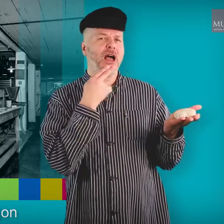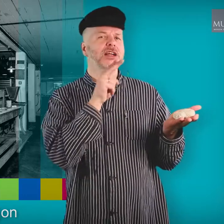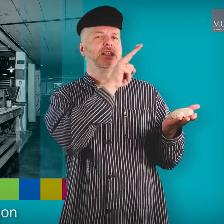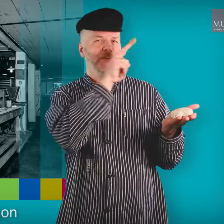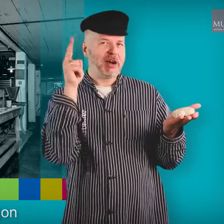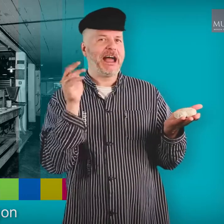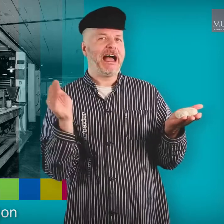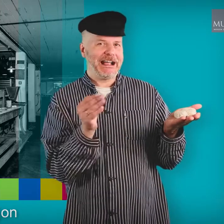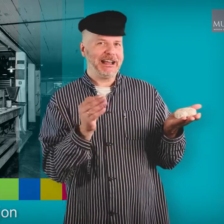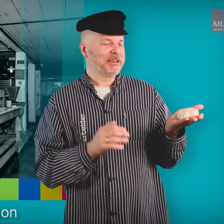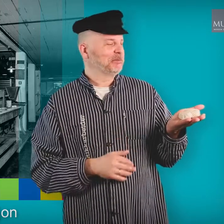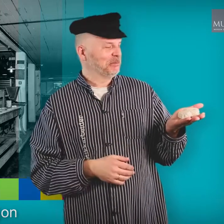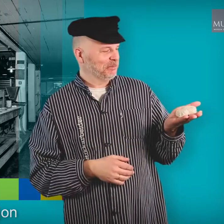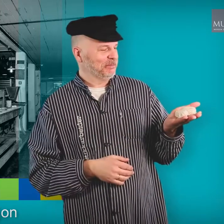De ble kalt for stavangeregg.